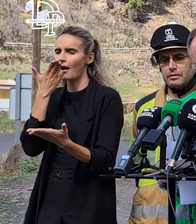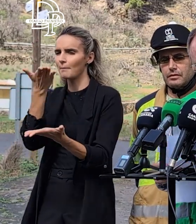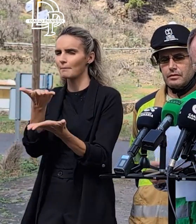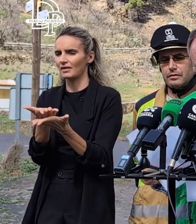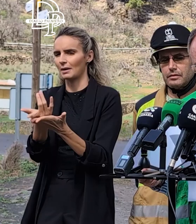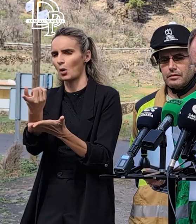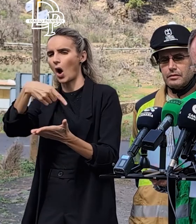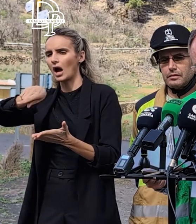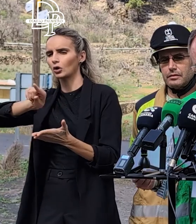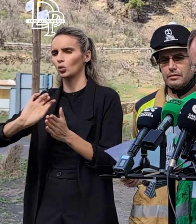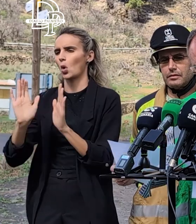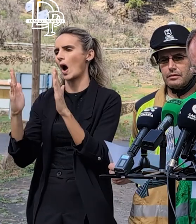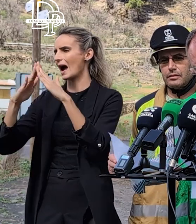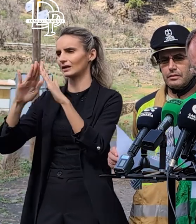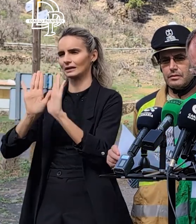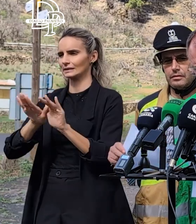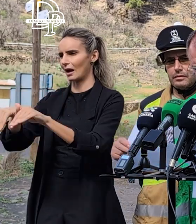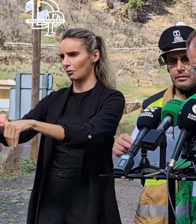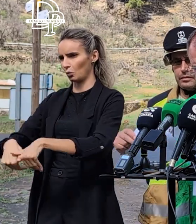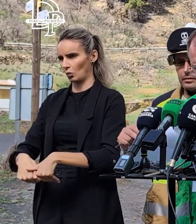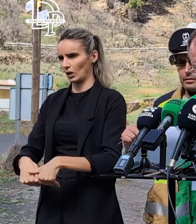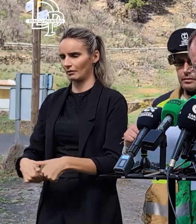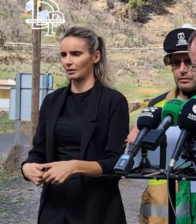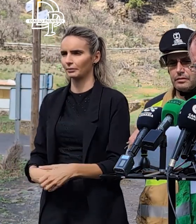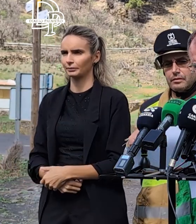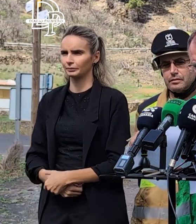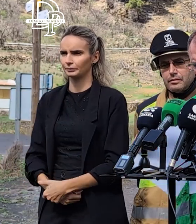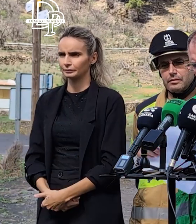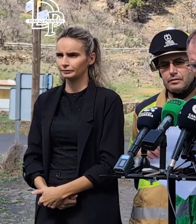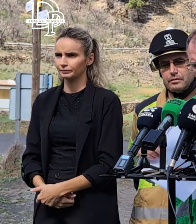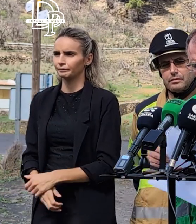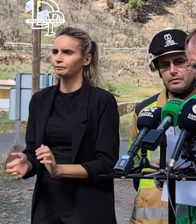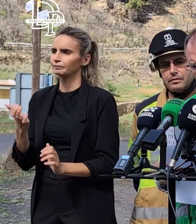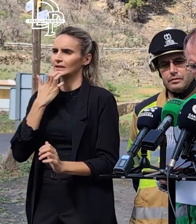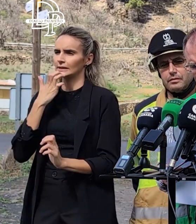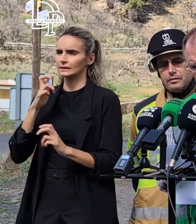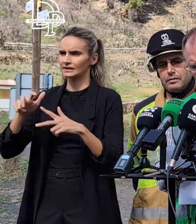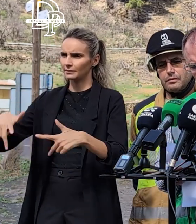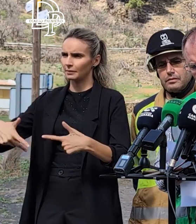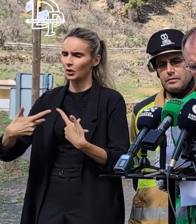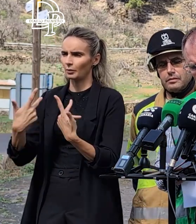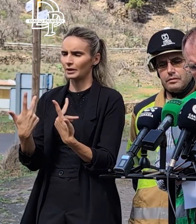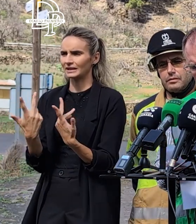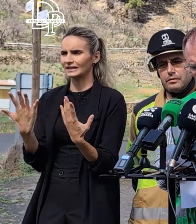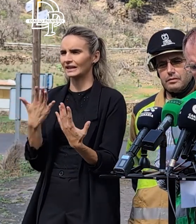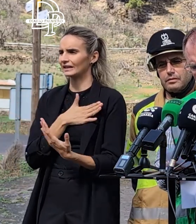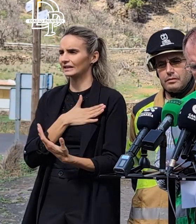volvieran a su casa. Yo, si me lo permiten, quiero